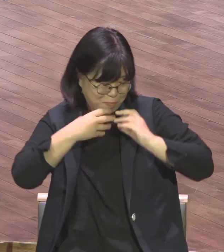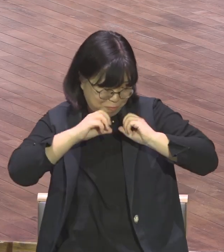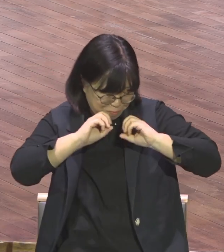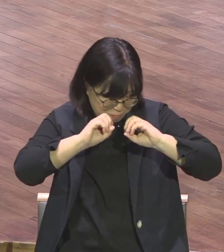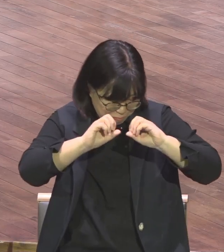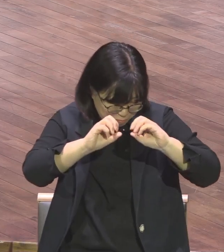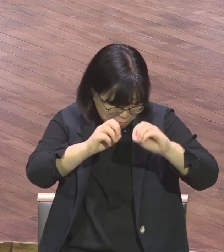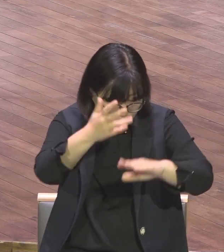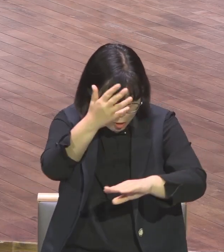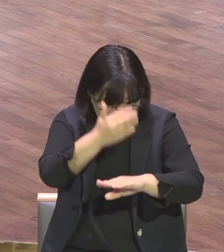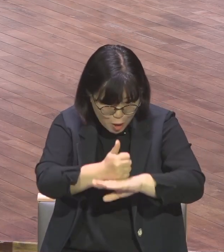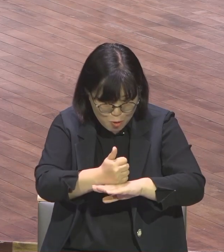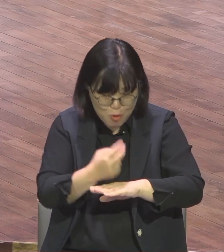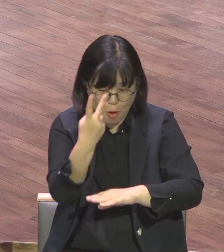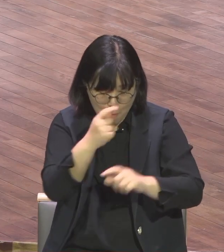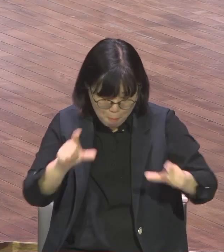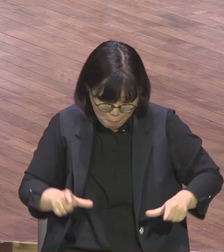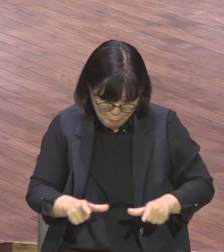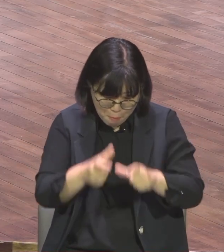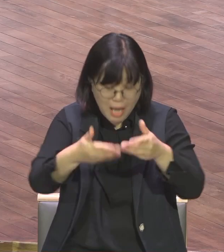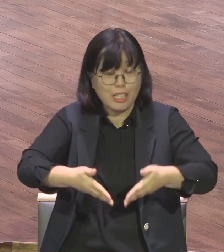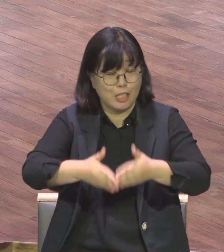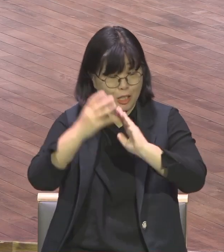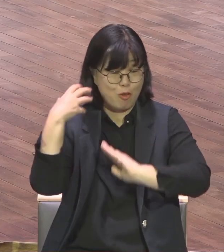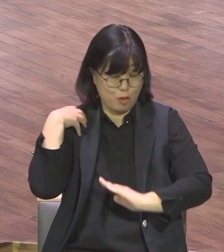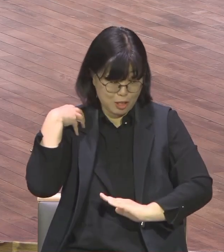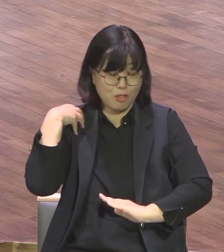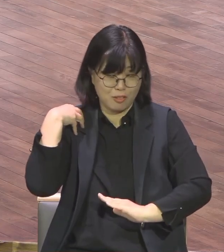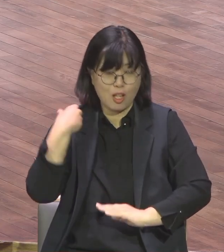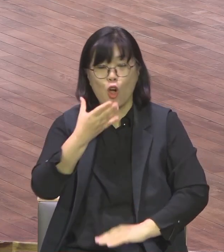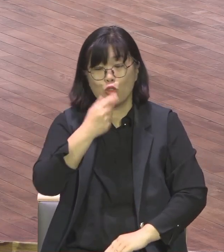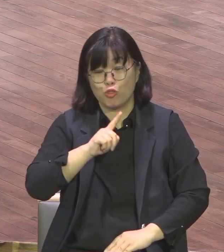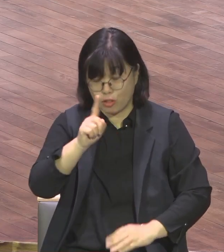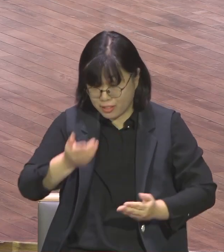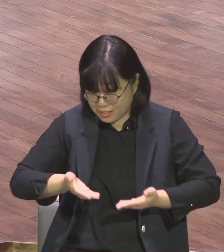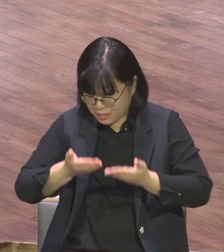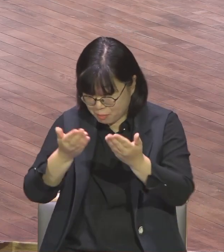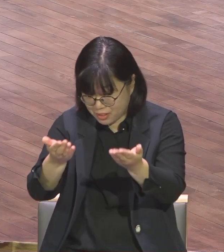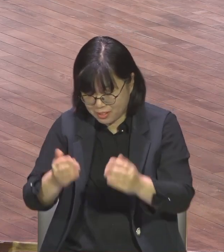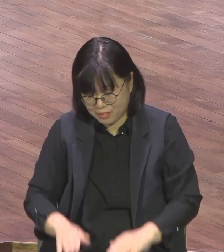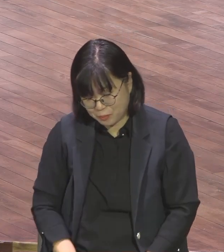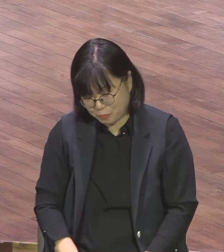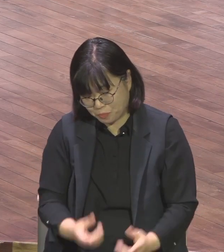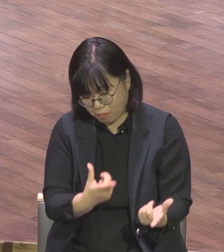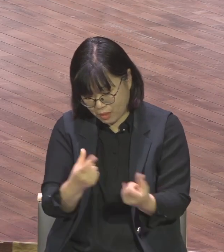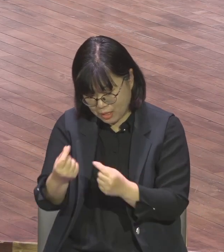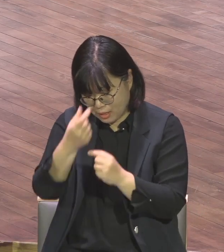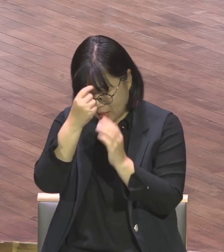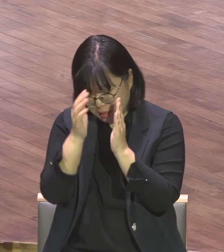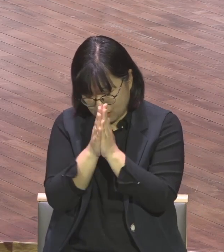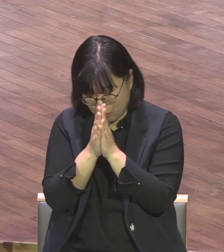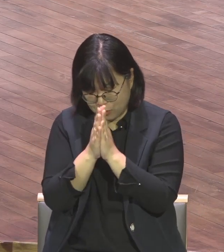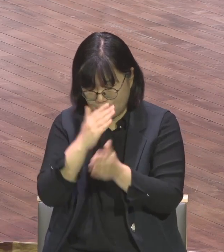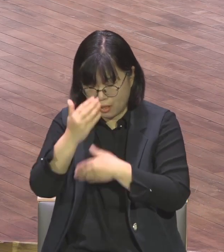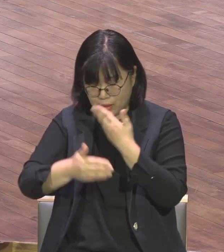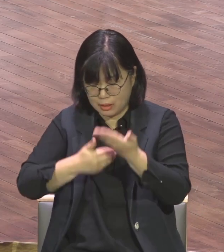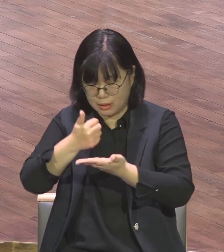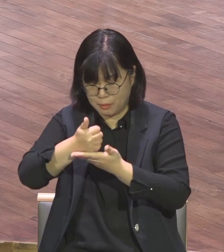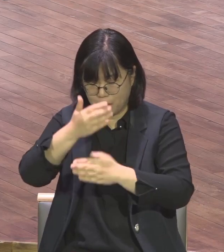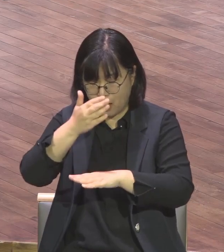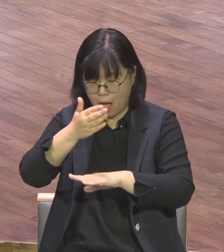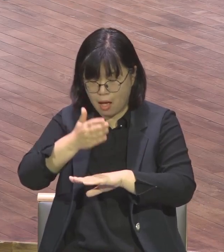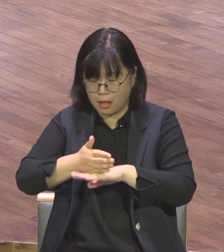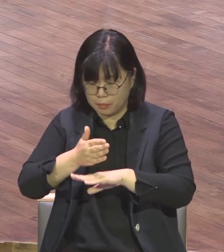그런 삶을 다 사시기를 주님으로 축복합니다. 기도합시다. 아버지 하나님 영계